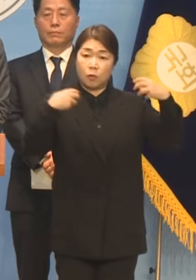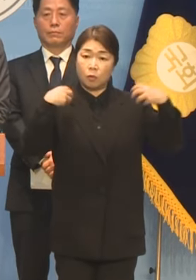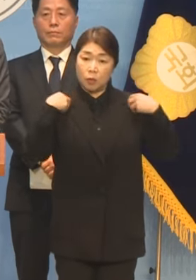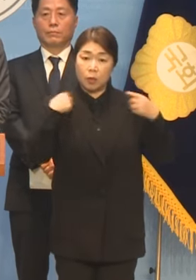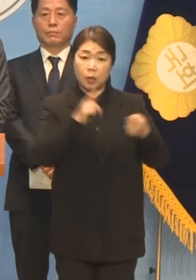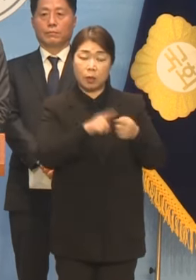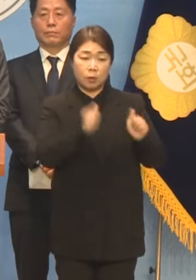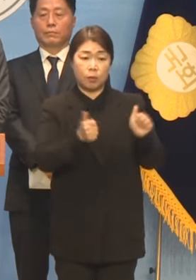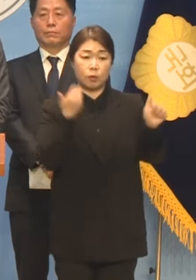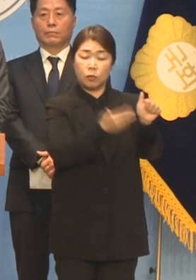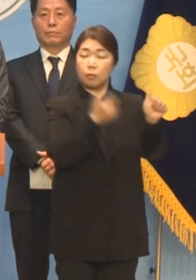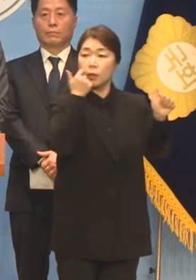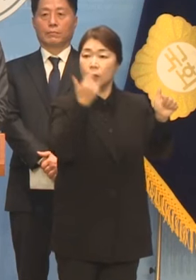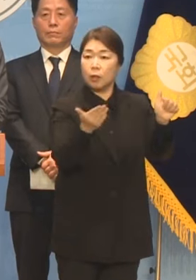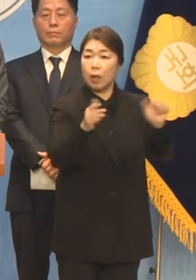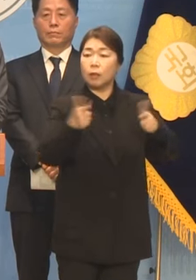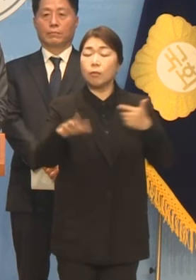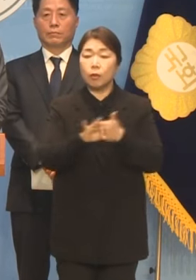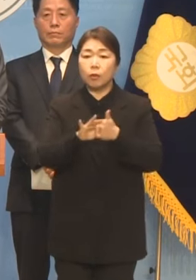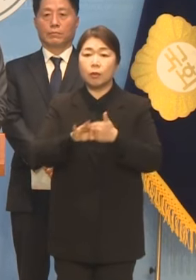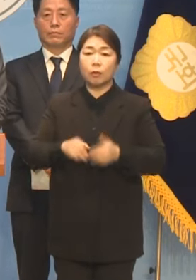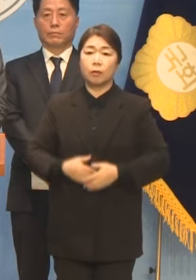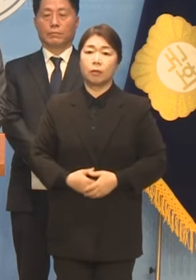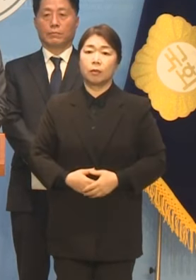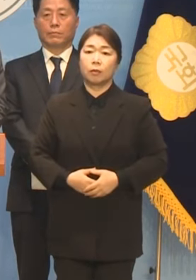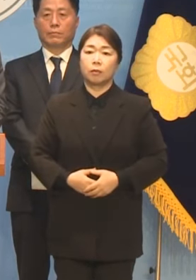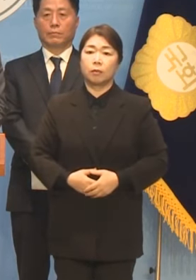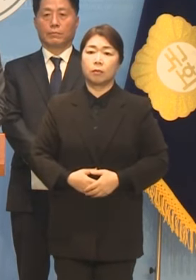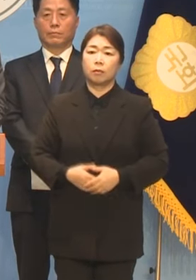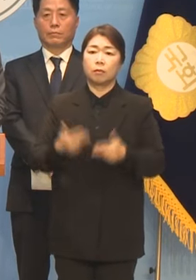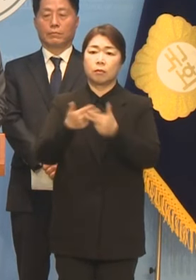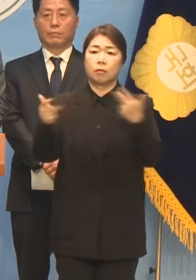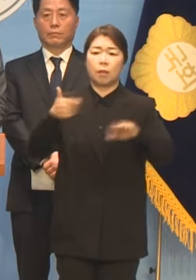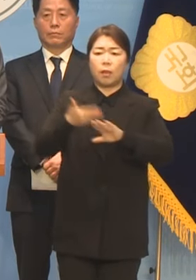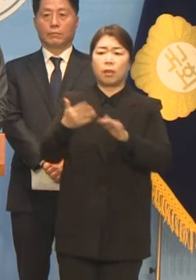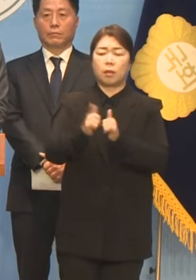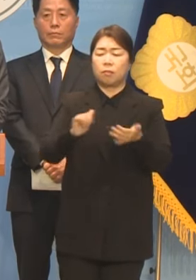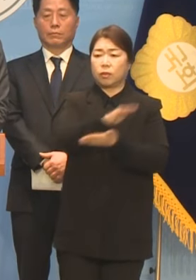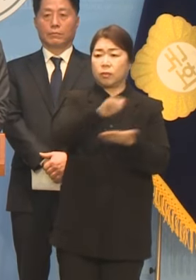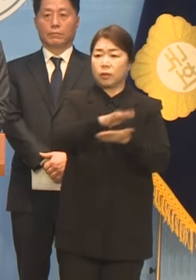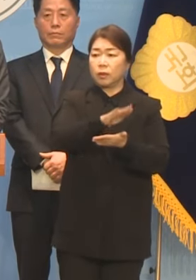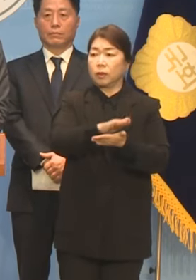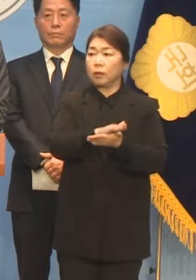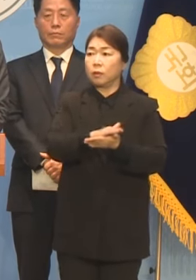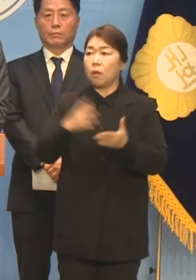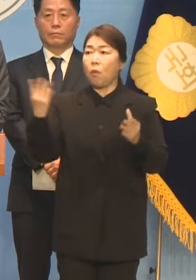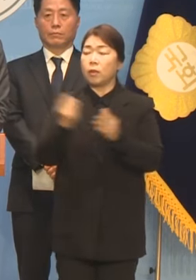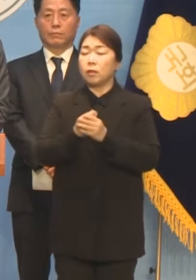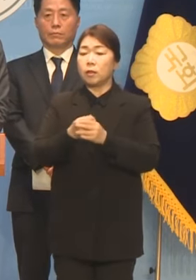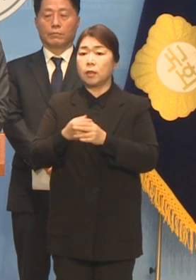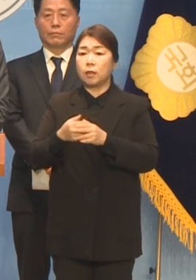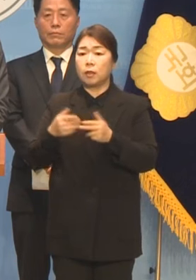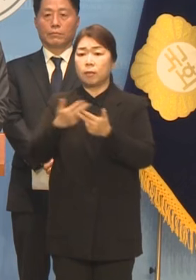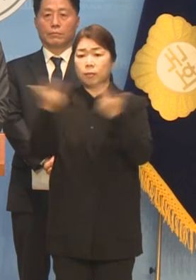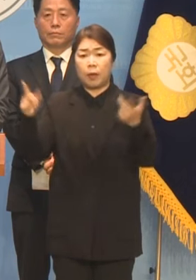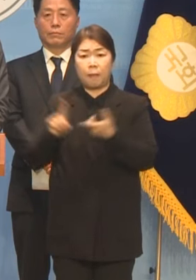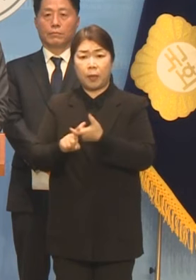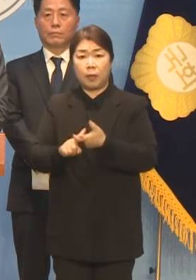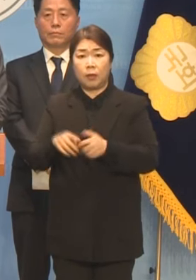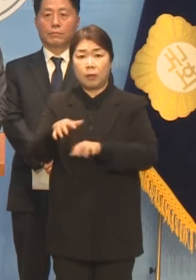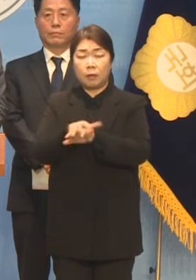에 대한 심입 아니면 비명 축출로 사당화를 완성하는 것이 그